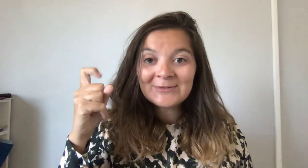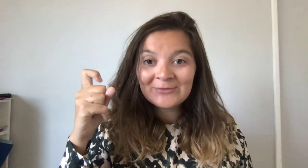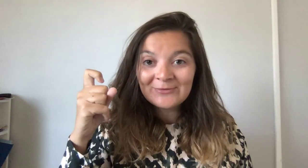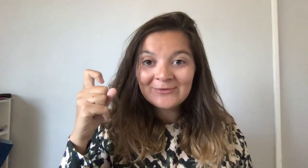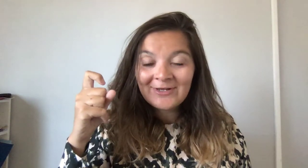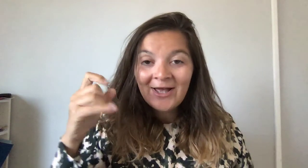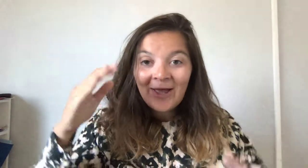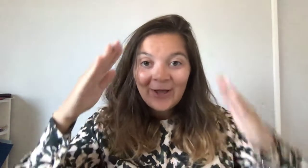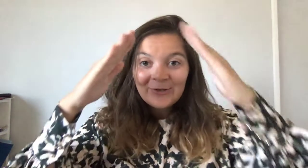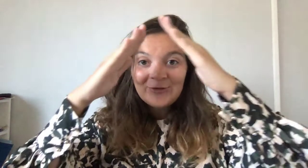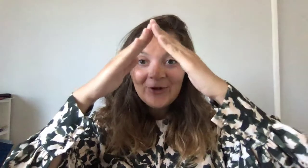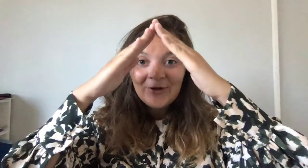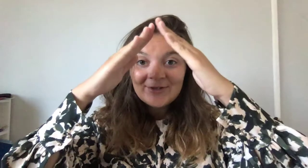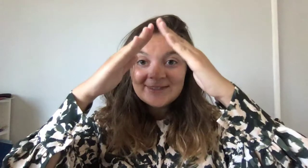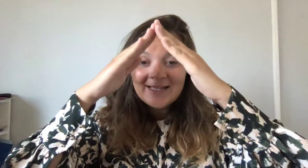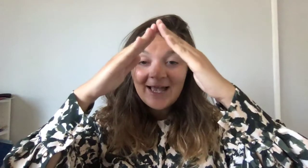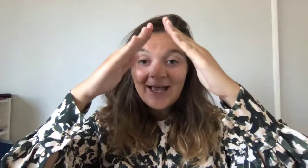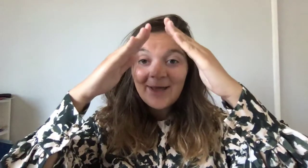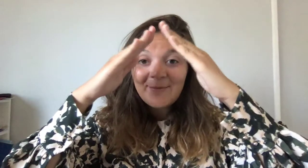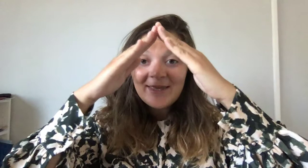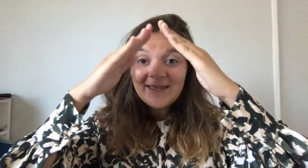limaçon dans sa